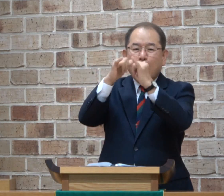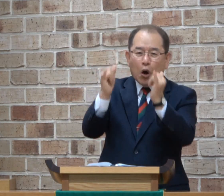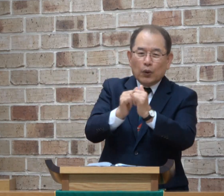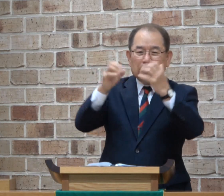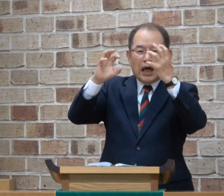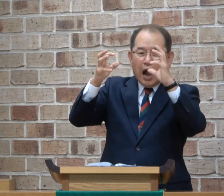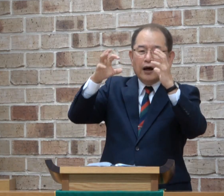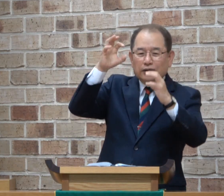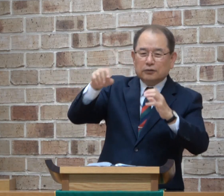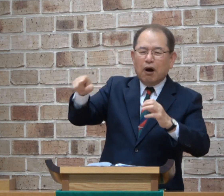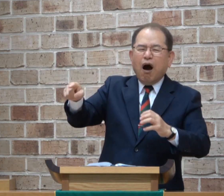장애인들은